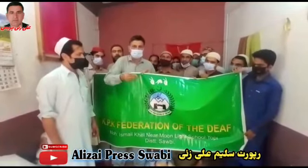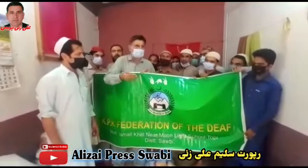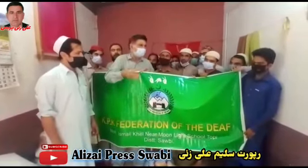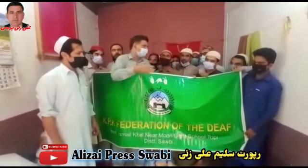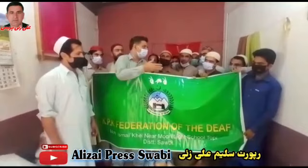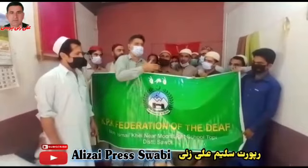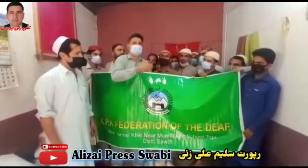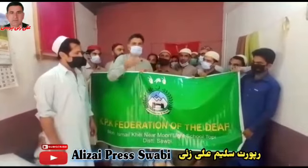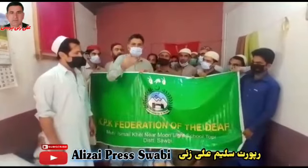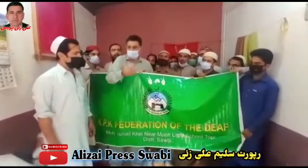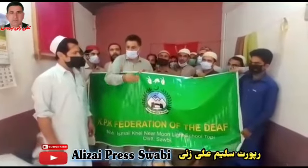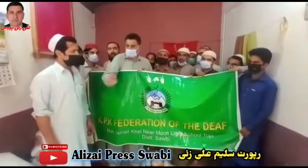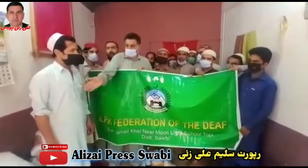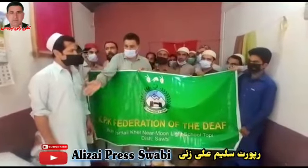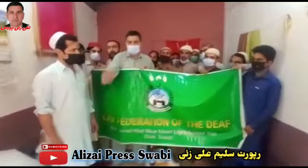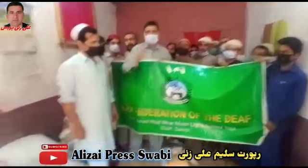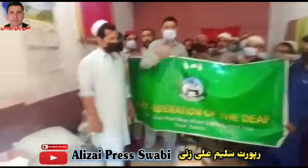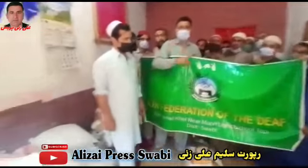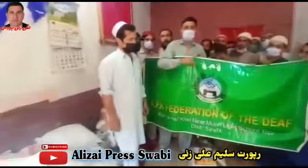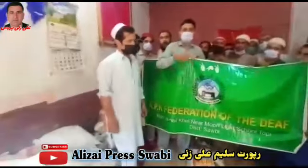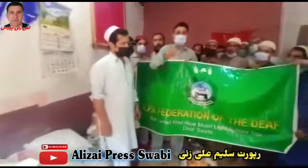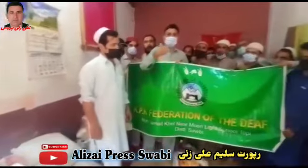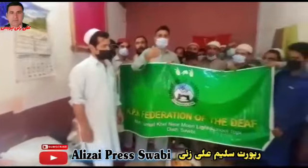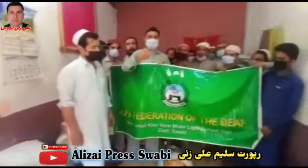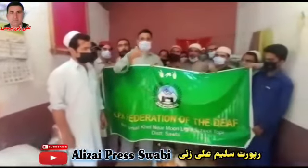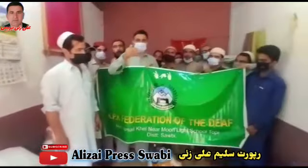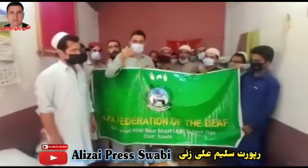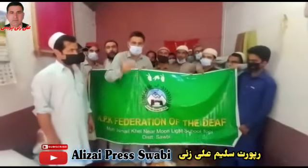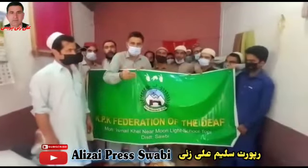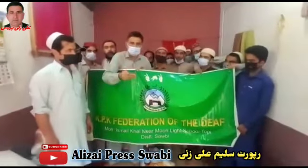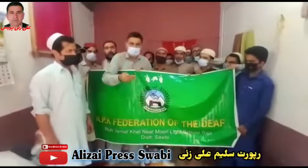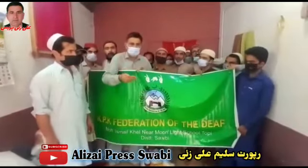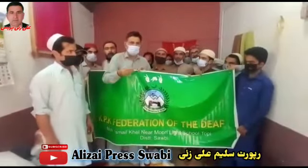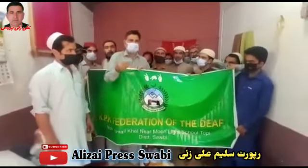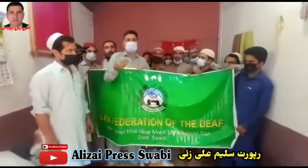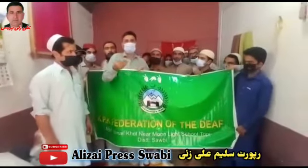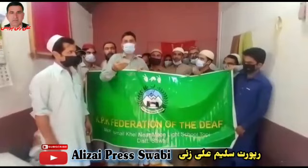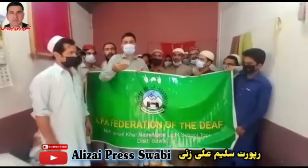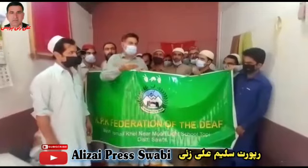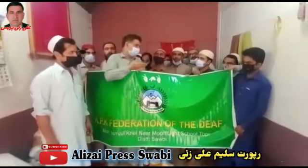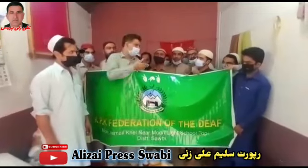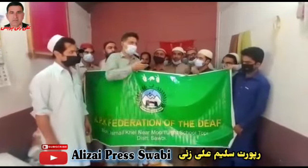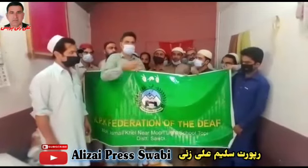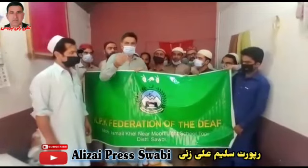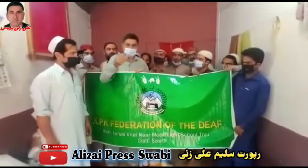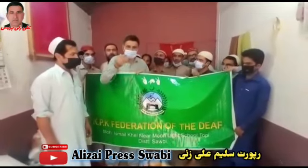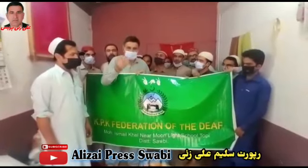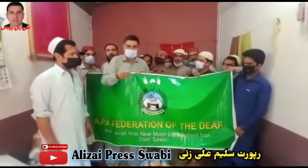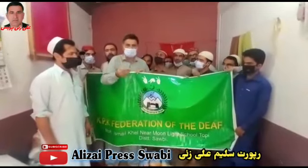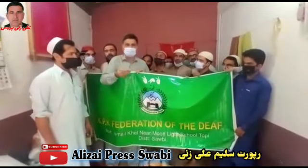راوړي کړي او دا 40 فوټ پیکج دي چې دا به چې کوم دی نو تقسیمېږي. نو دا خو د دی په موږ باندې ډېر حد دی، ځکه